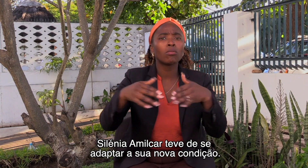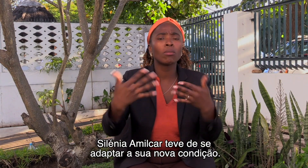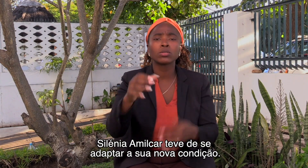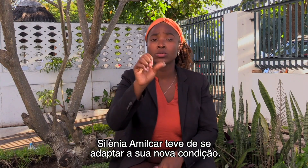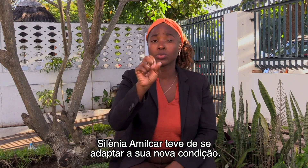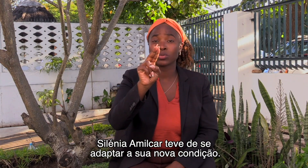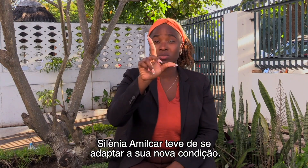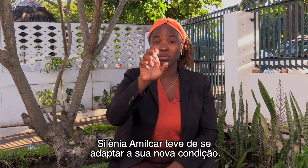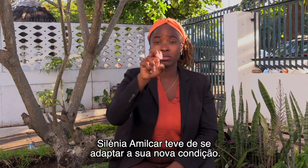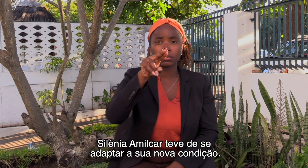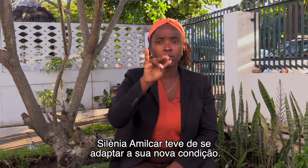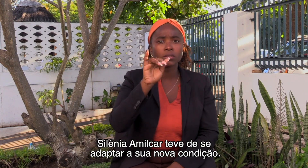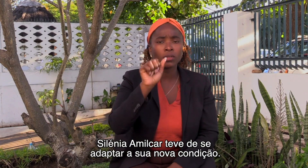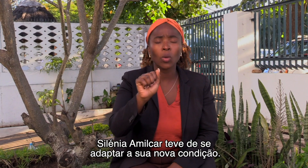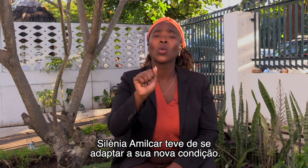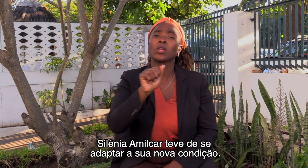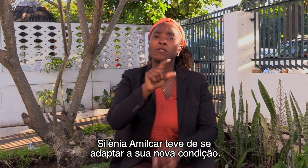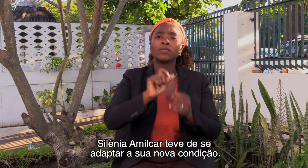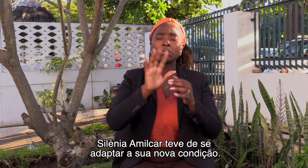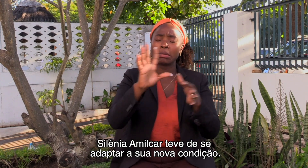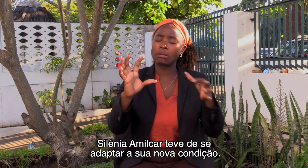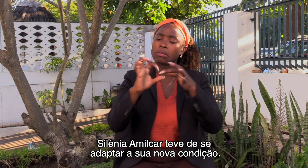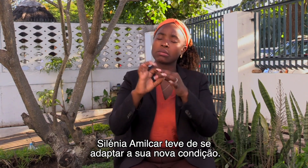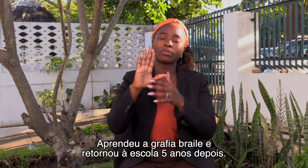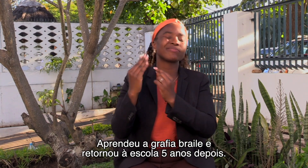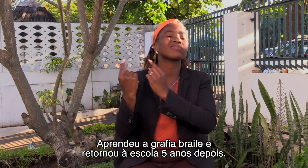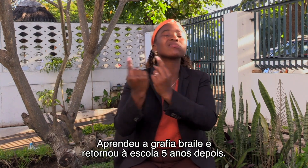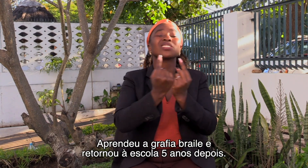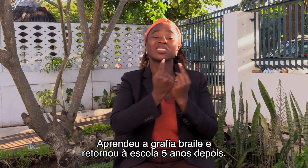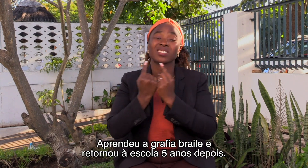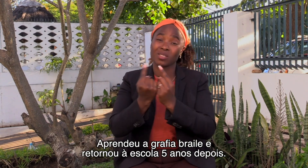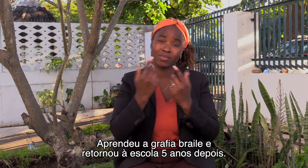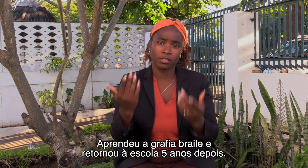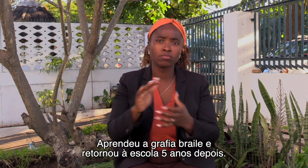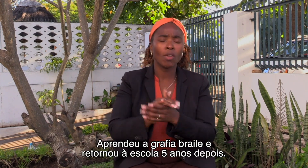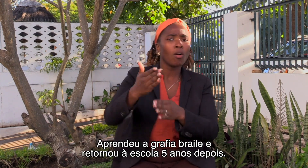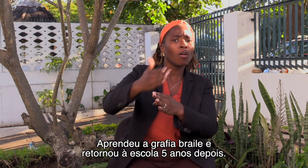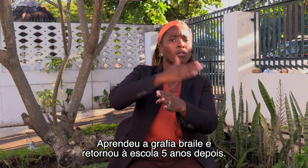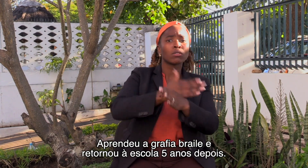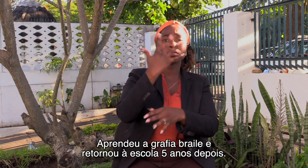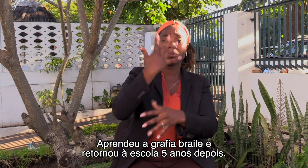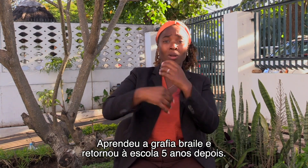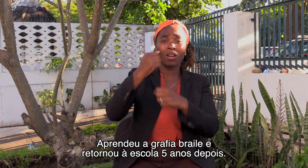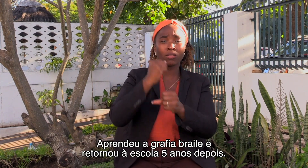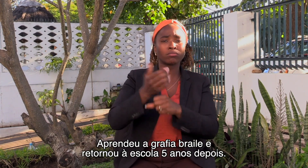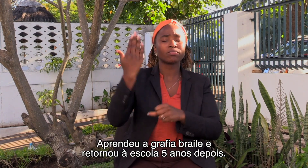Silene Amilcar teve de se adaptar à sua nova condição. Aprendeu a grafia Braille e retornou à escola 5 anos